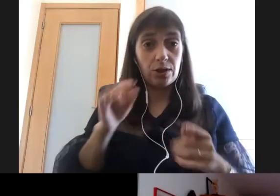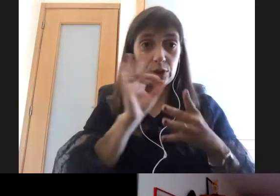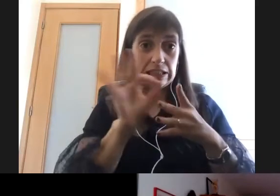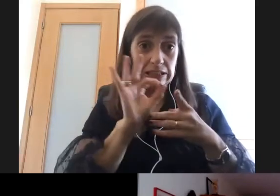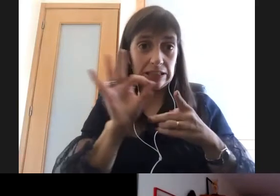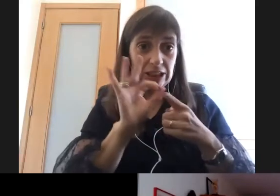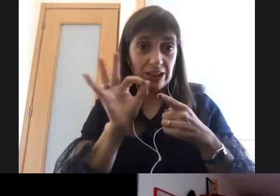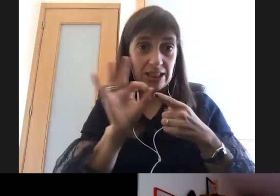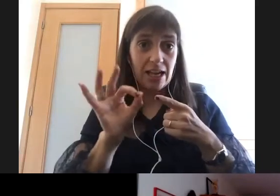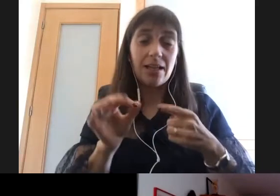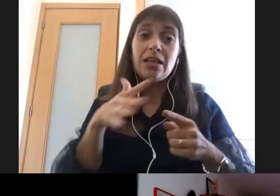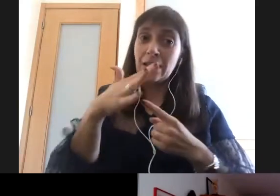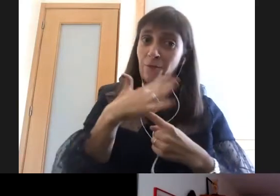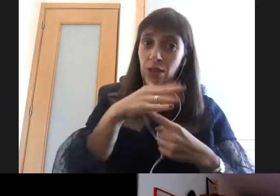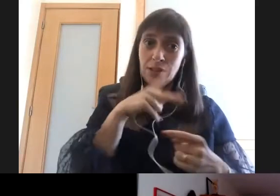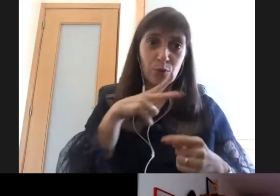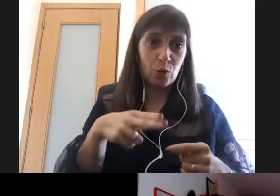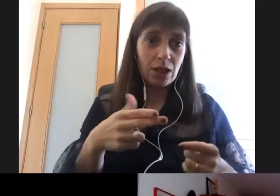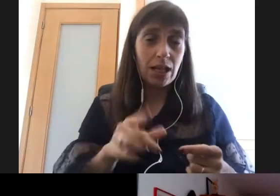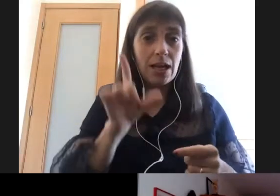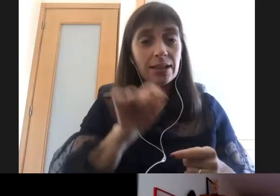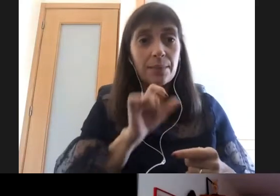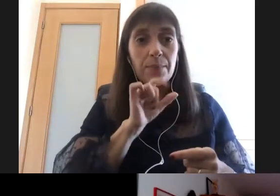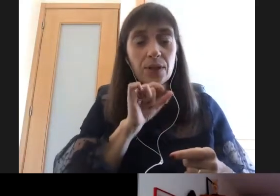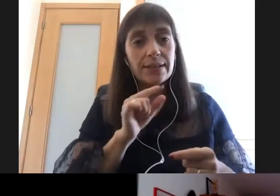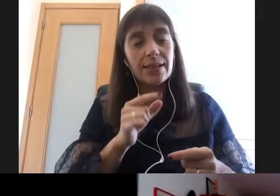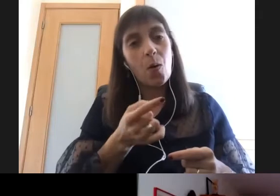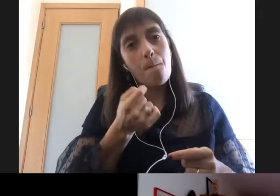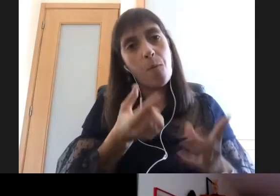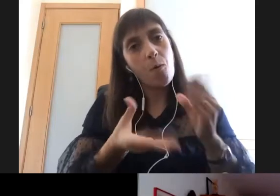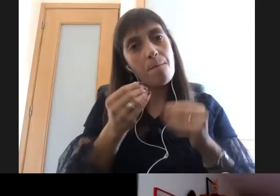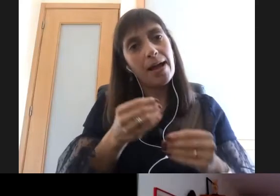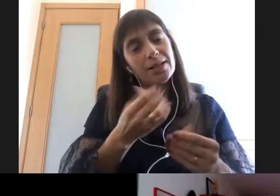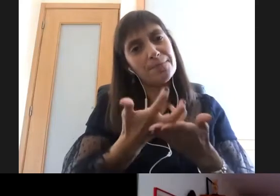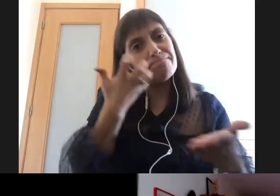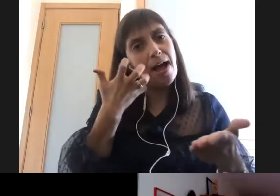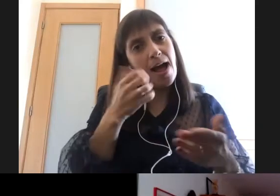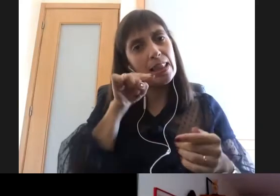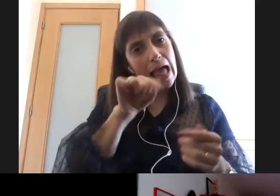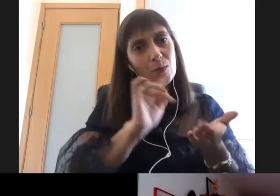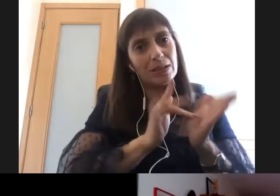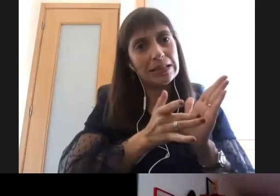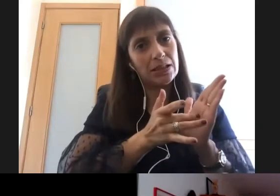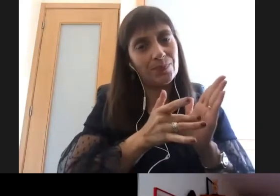característica portuguesa, que talvez seja um pouco mais exacerbada no Brasil,